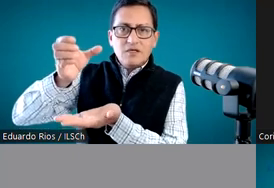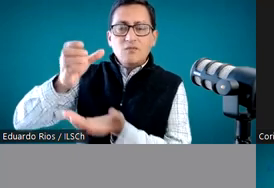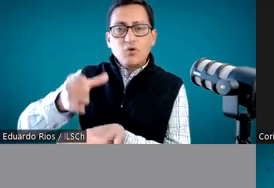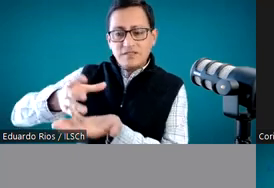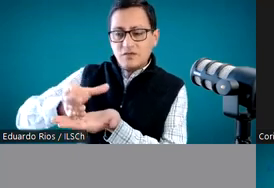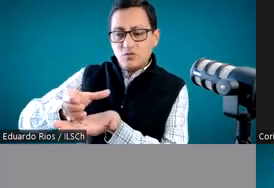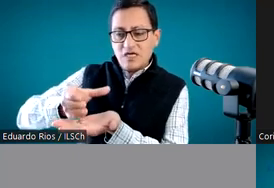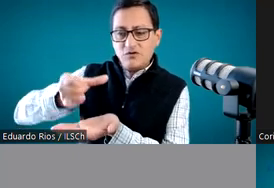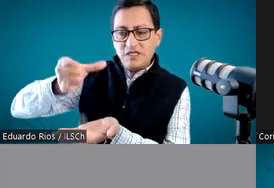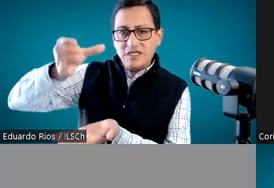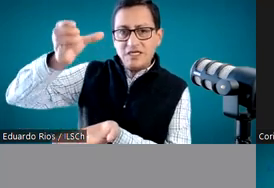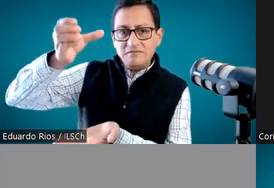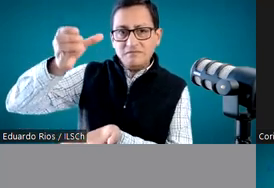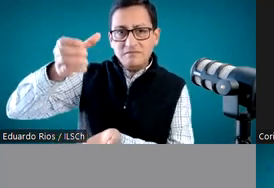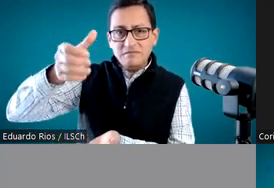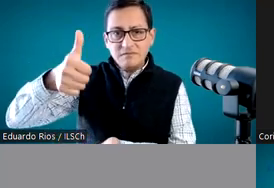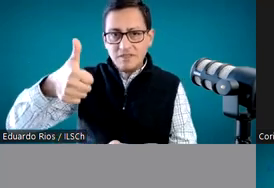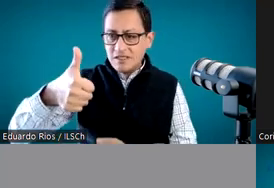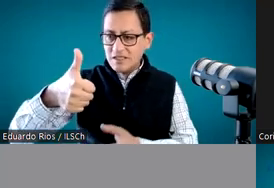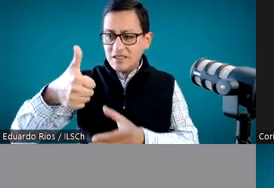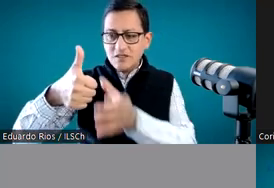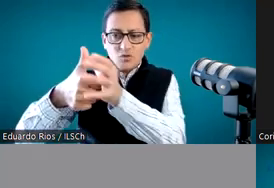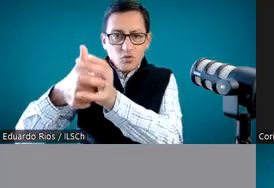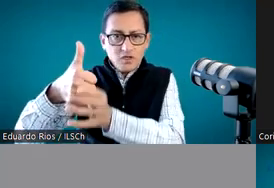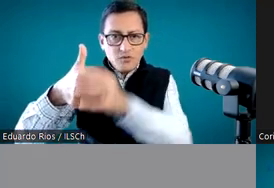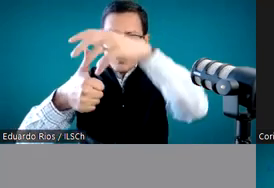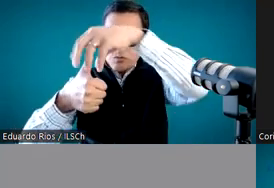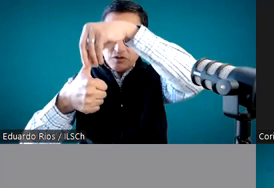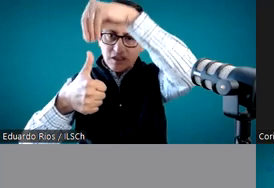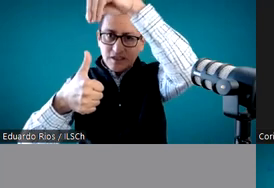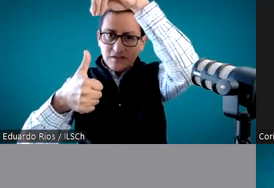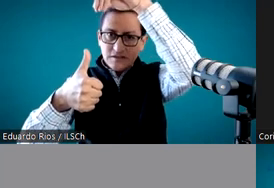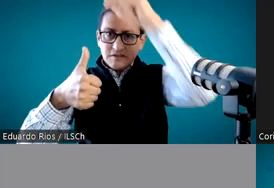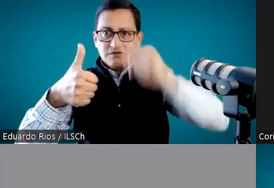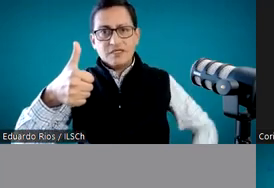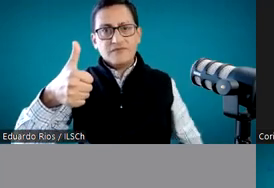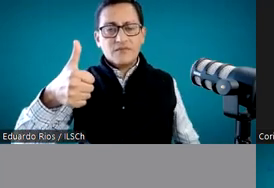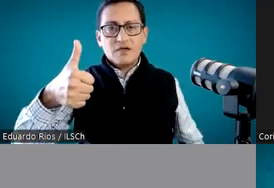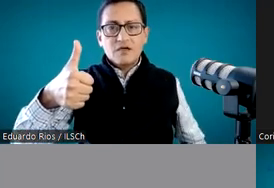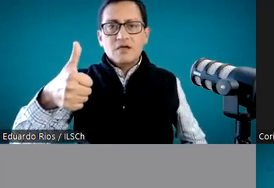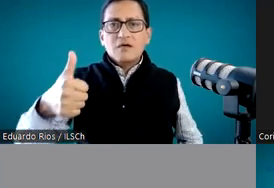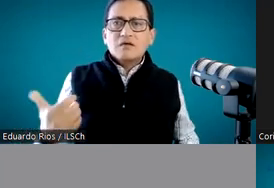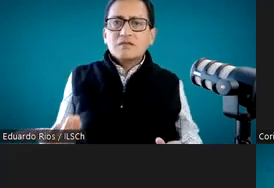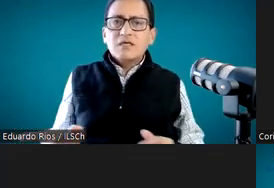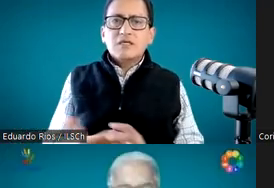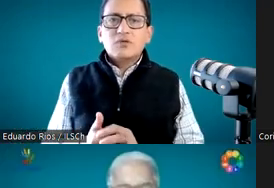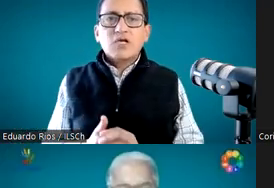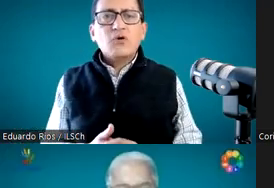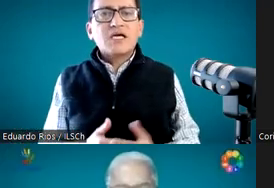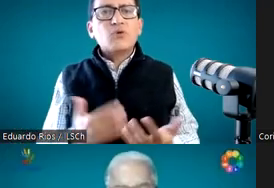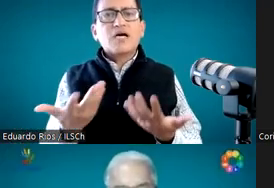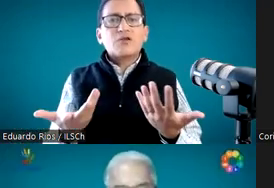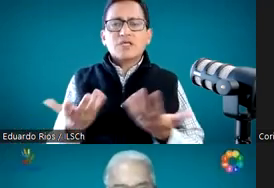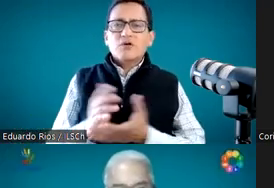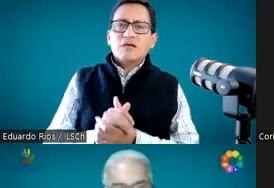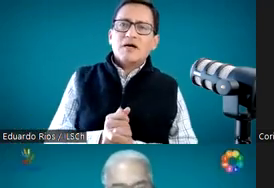¿sí? Puede ser una botella y que tiene un cuerpo y una puntita, ¿se fija? Si tuviéramos